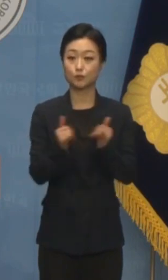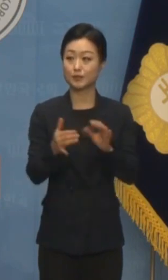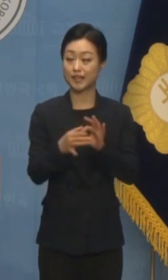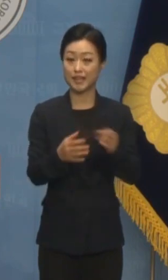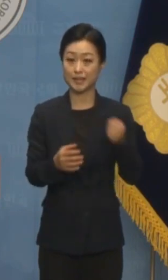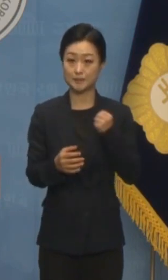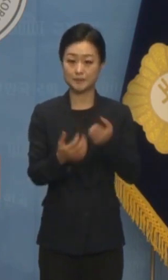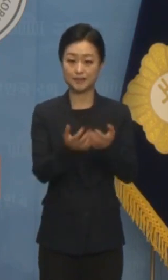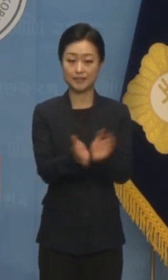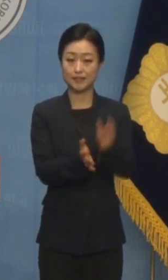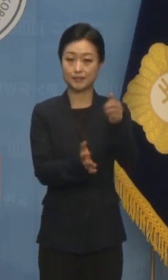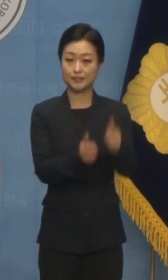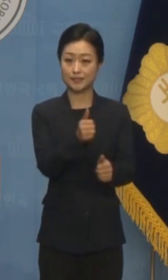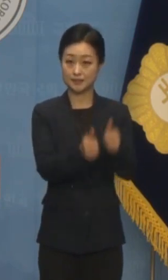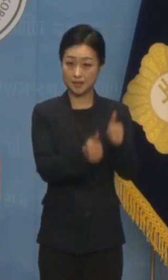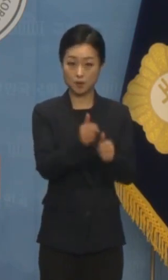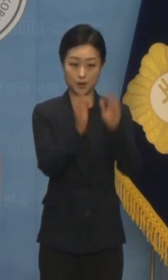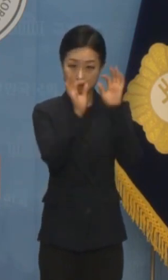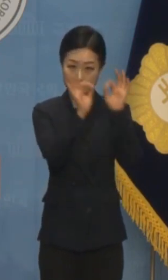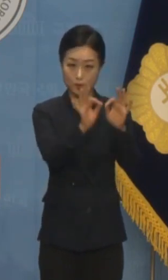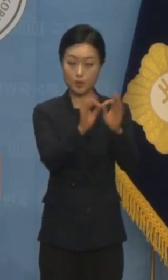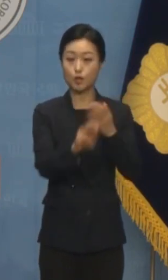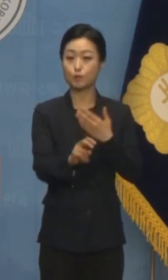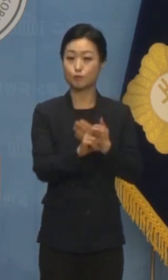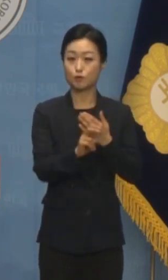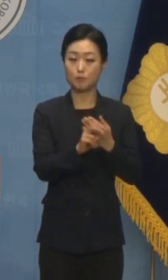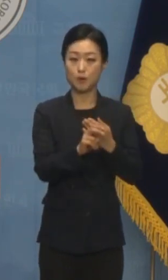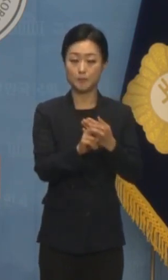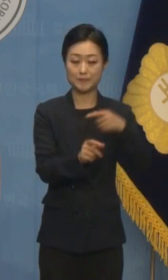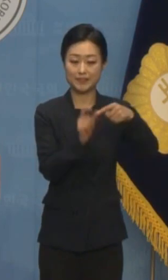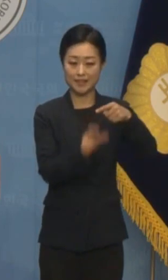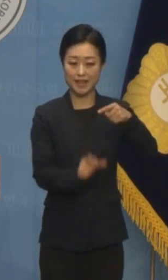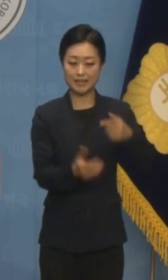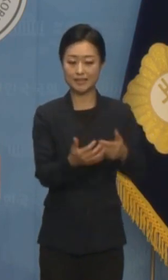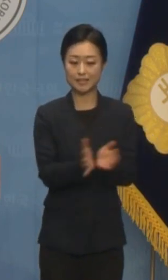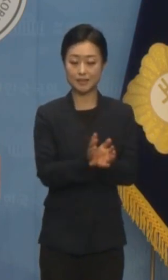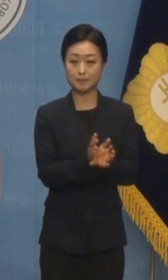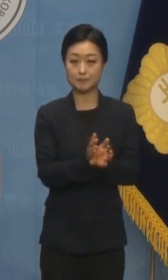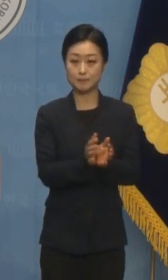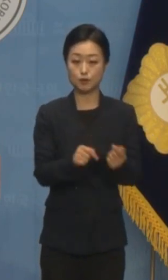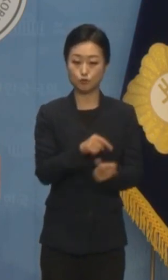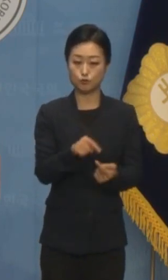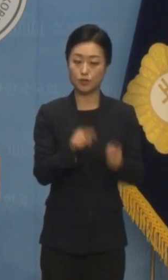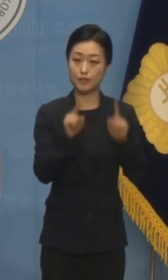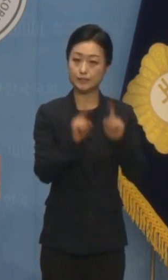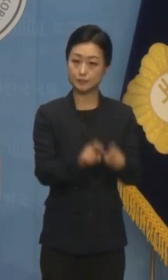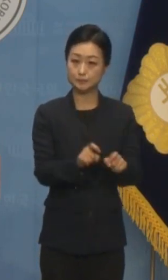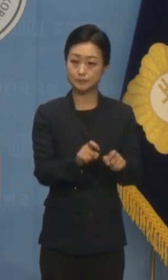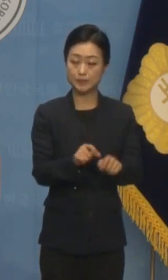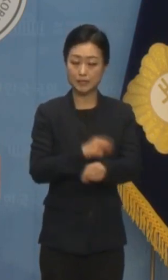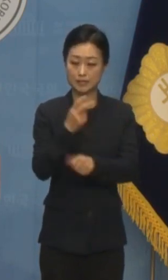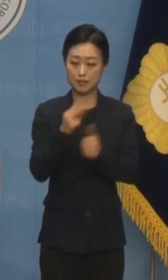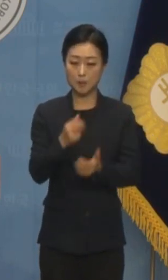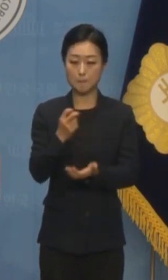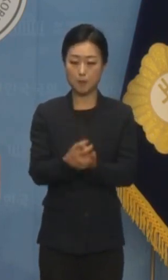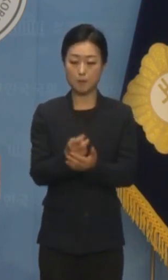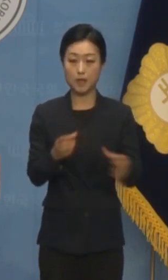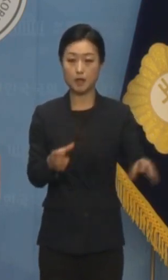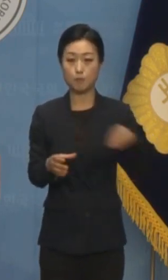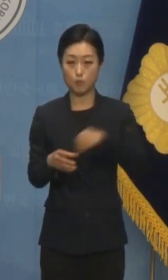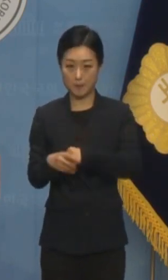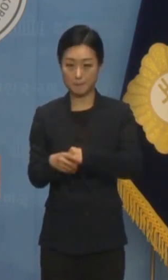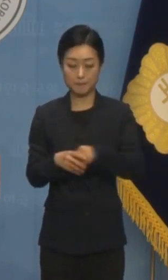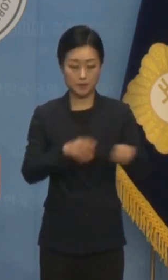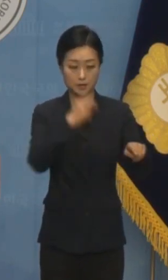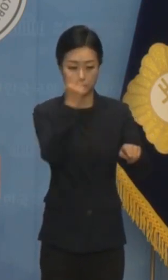국민의힘 전당대회에서 불거진 불법 댓글팀 운영 의혹, 특검법에 포함시켜서라도